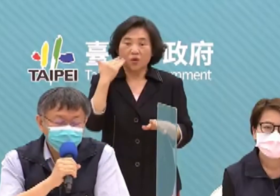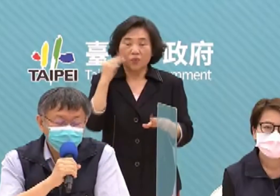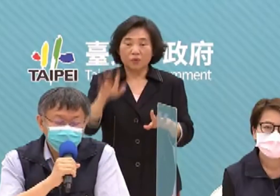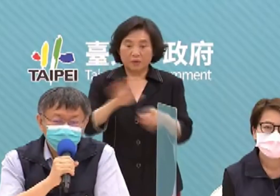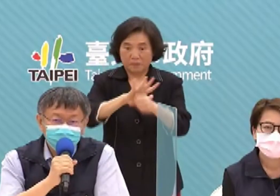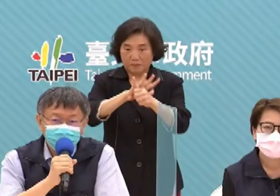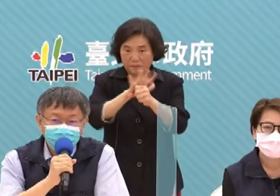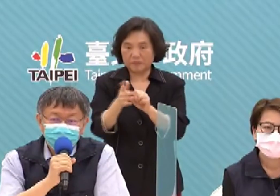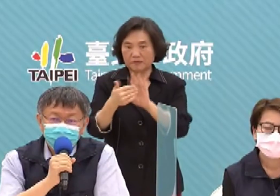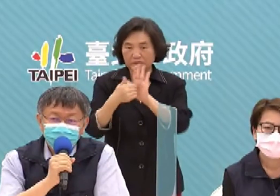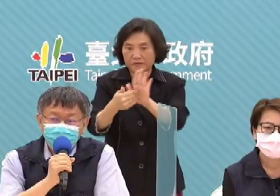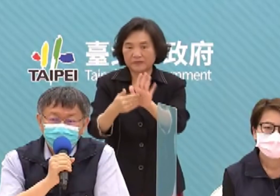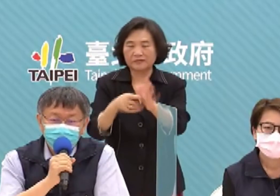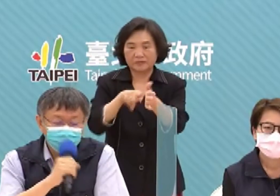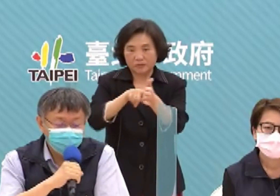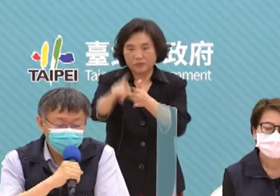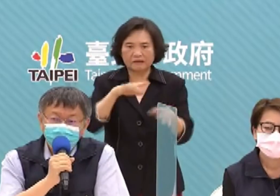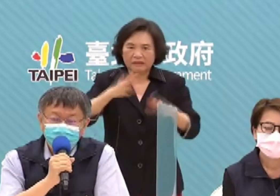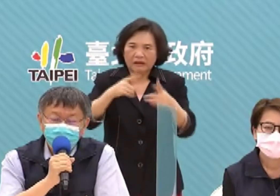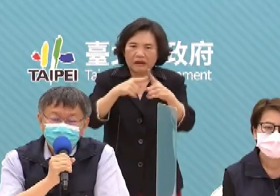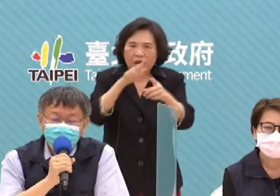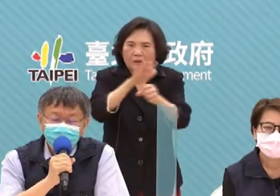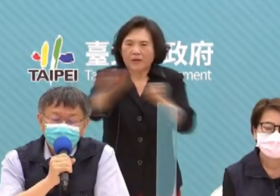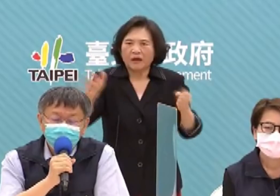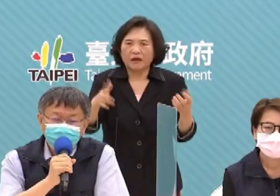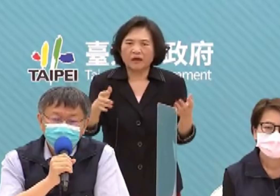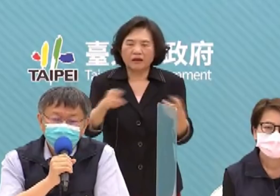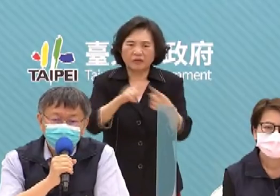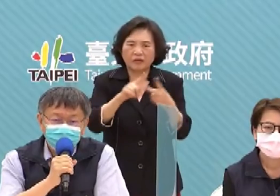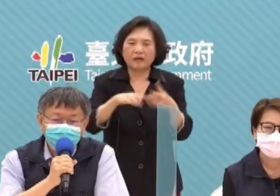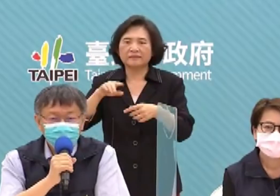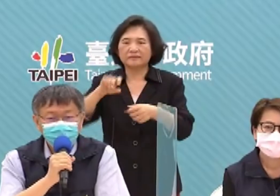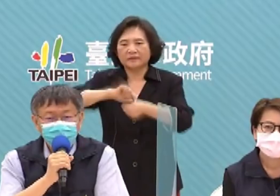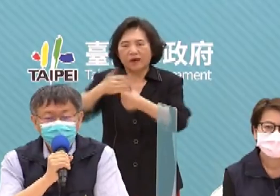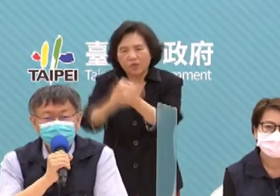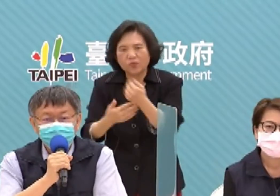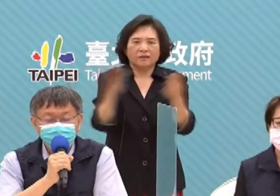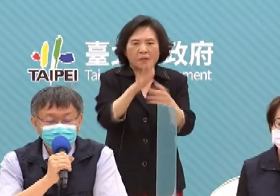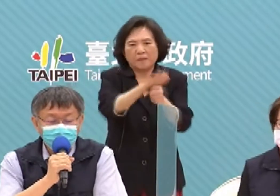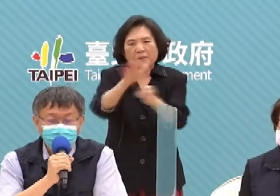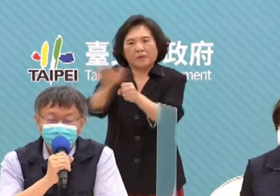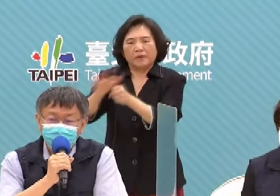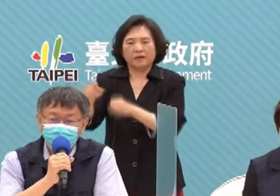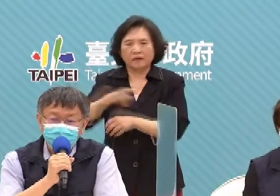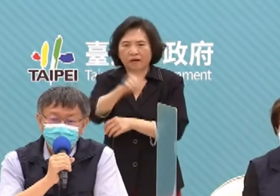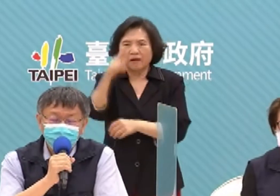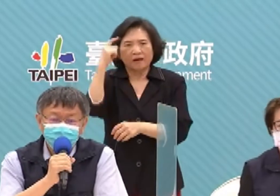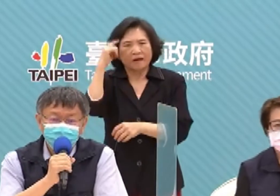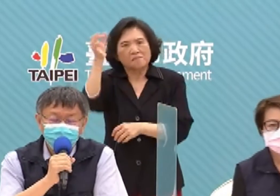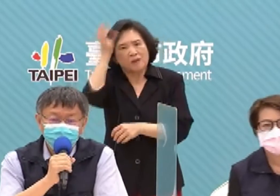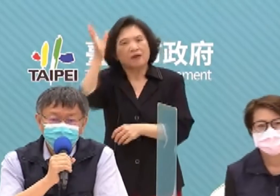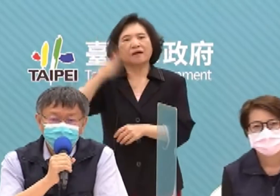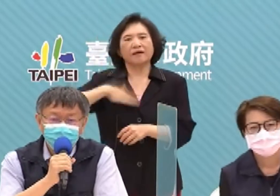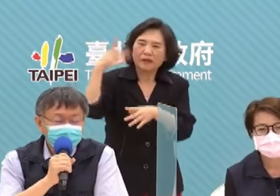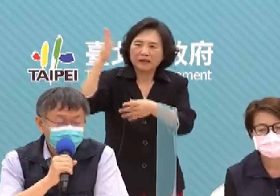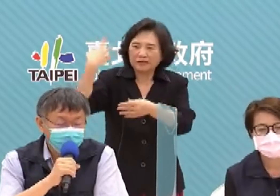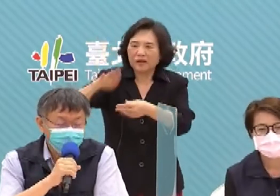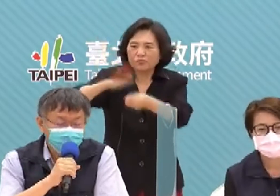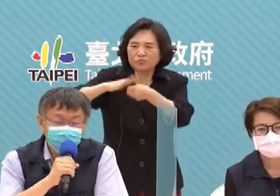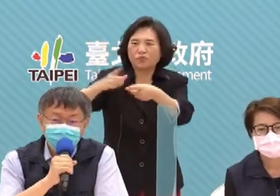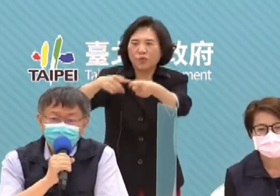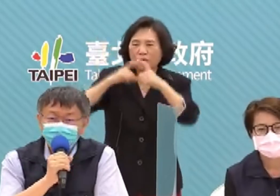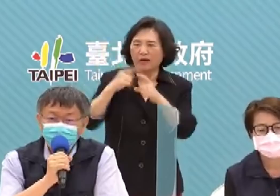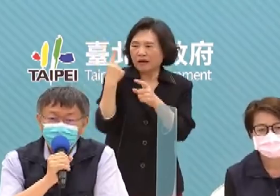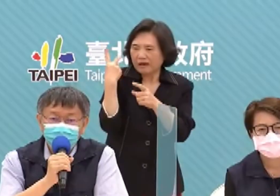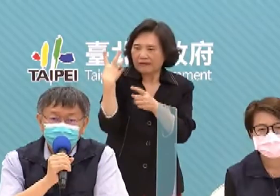疫专责病房里面差不多都装满了急诊，那 ICU 加护病房也满了，这个就知道是问题嘛。还有点哦，你每天确诊人数从几